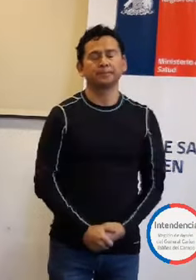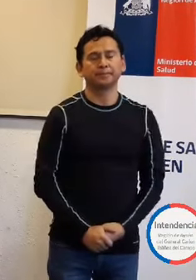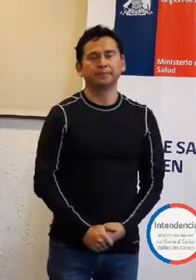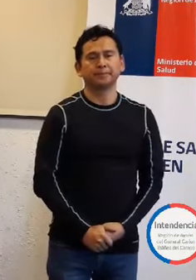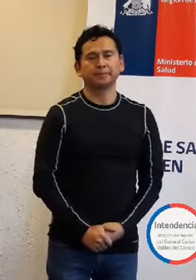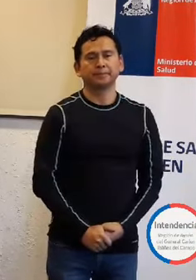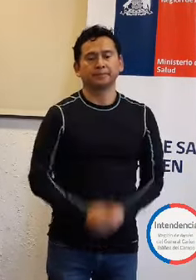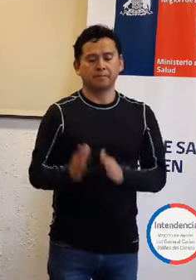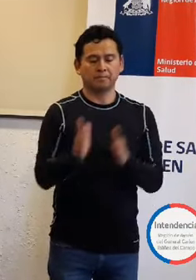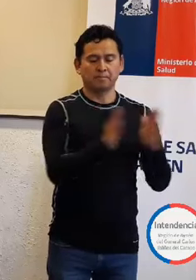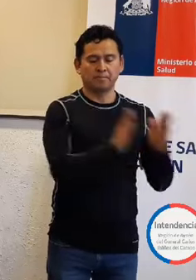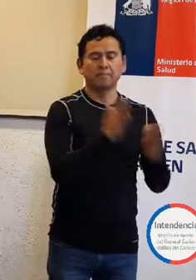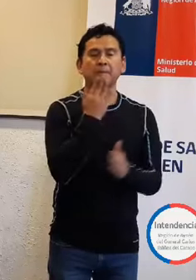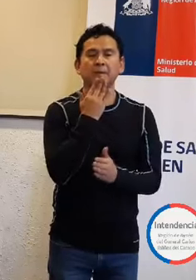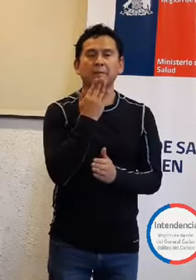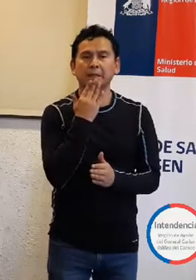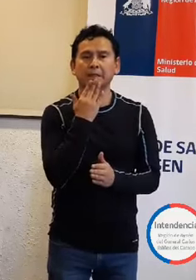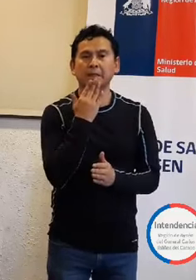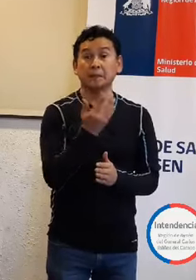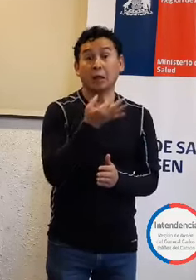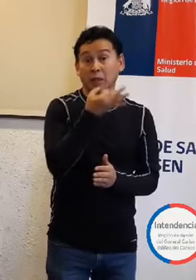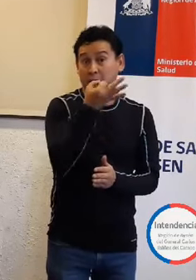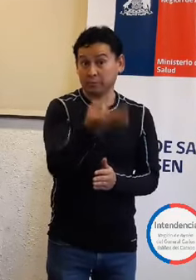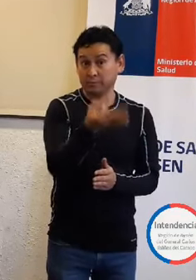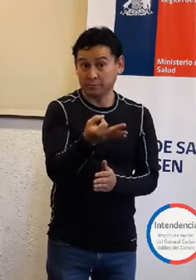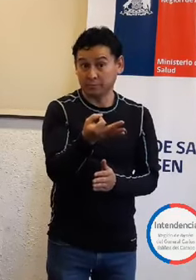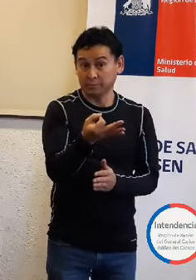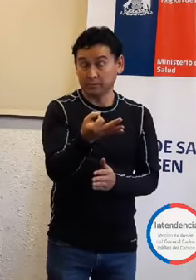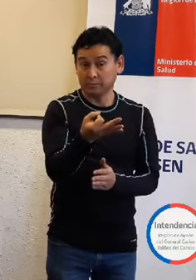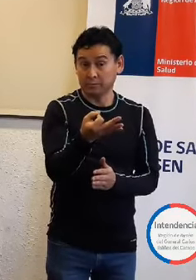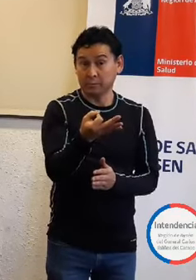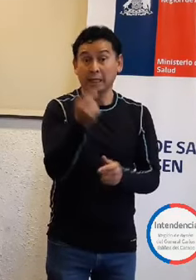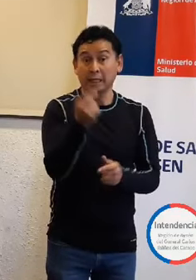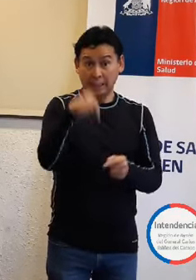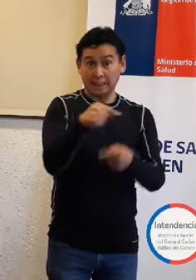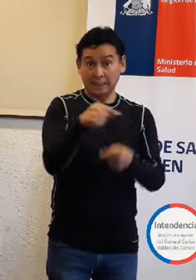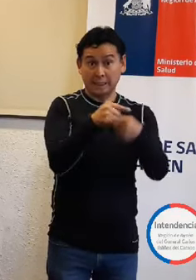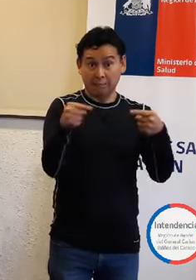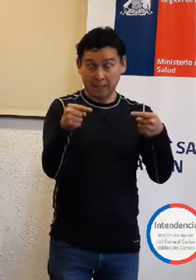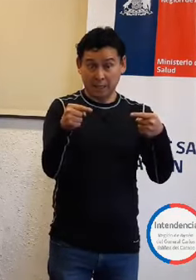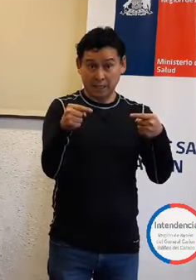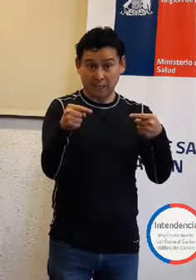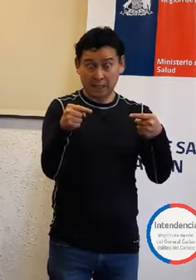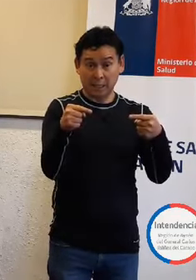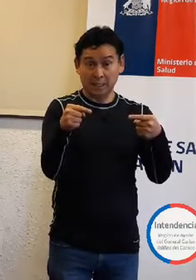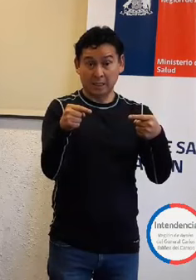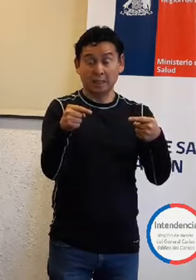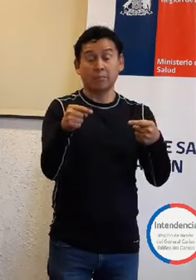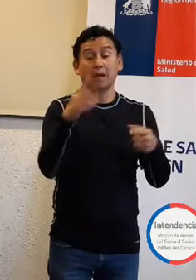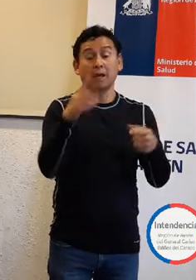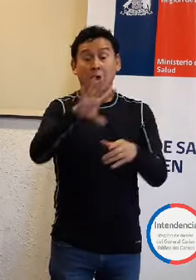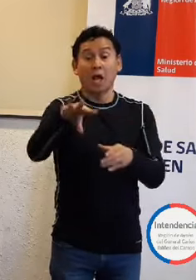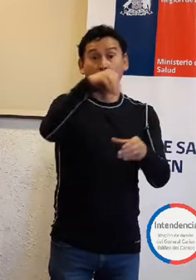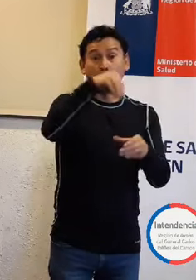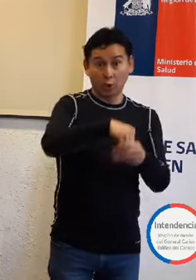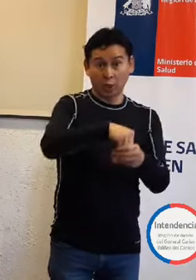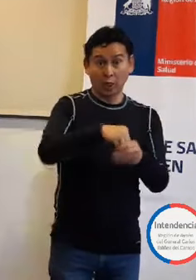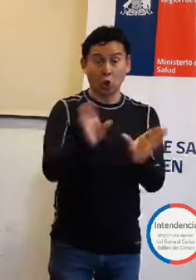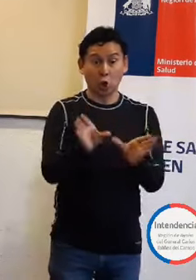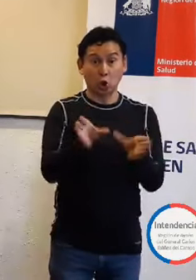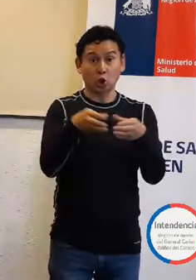Por otra parte, les comento que esta semana he priorizado para incorporar en el